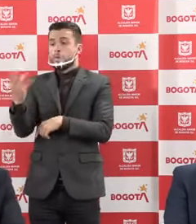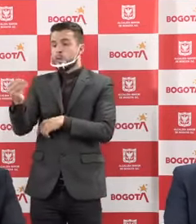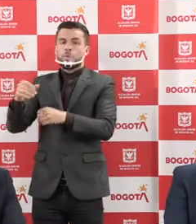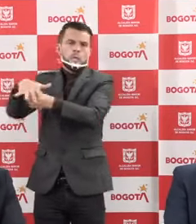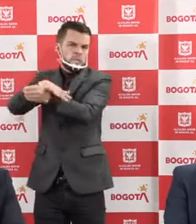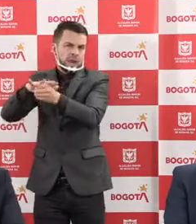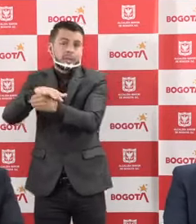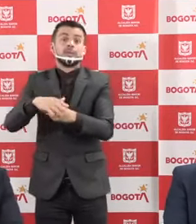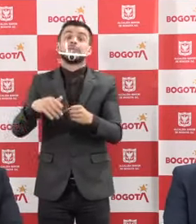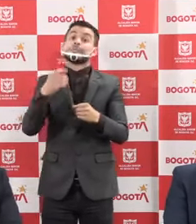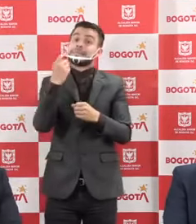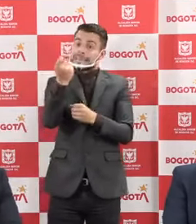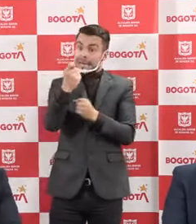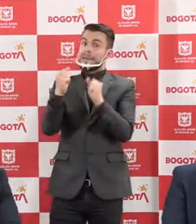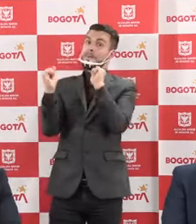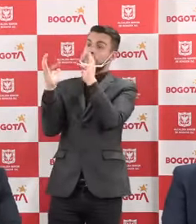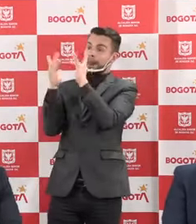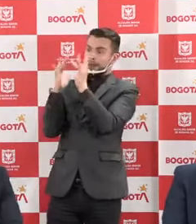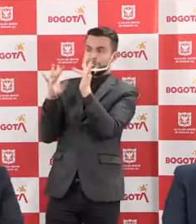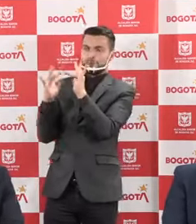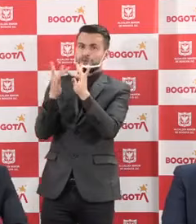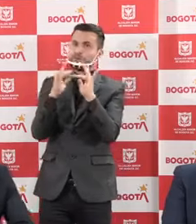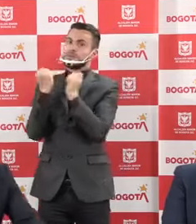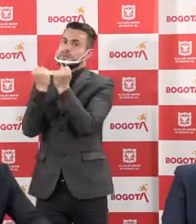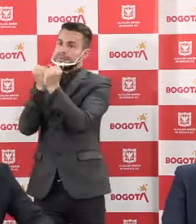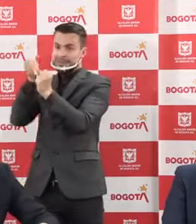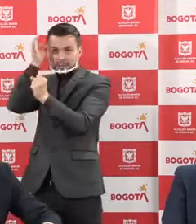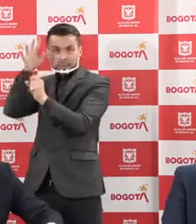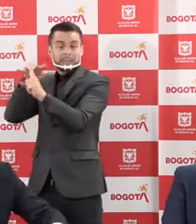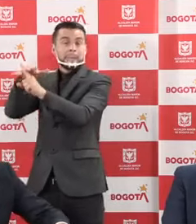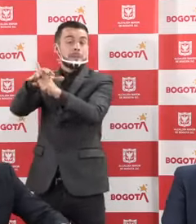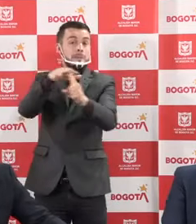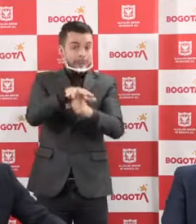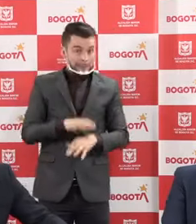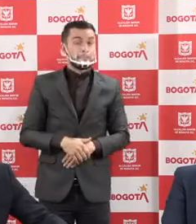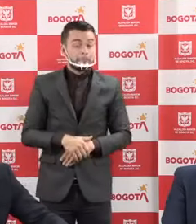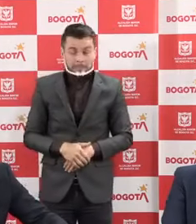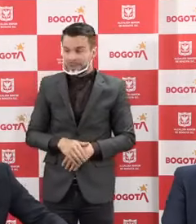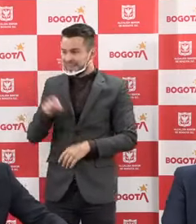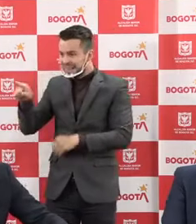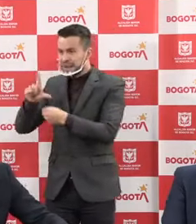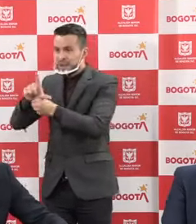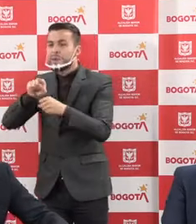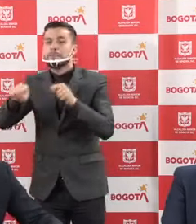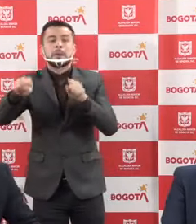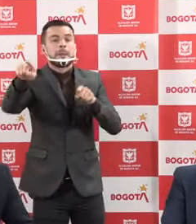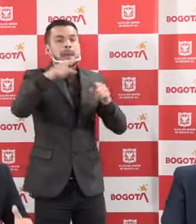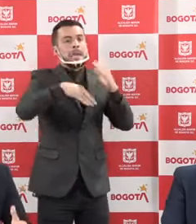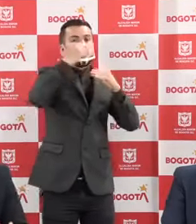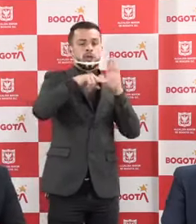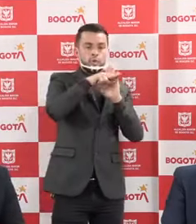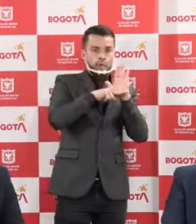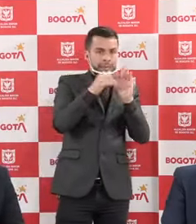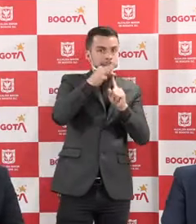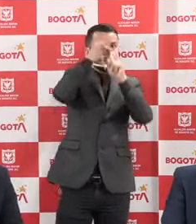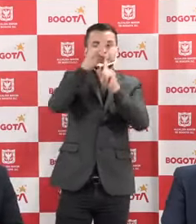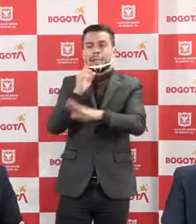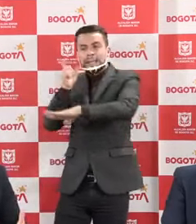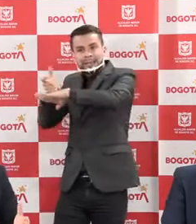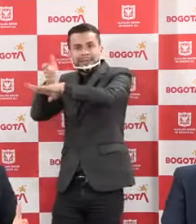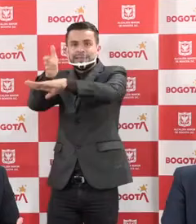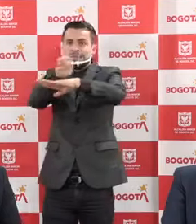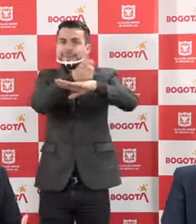alto riesgo de contagio motivo por el cual se determinaron medidas especiales para el control de esas zonas regirá en ellas